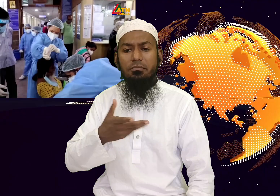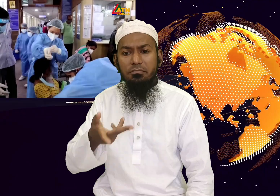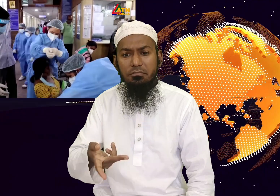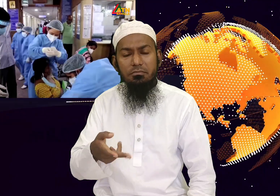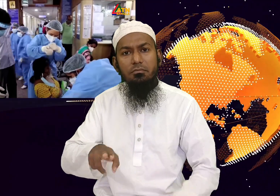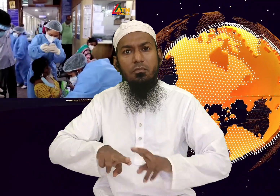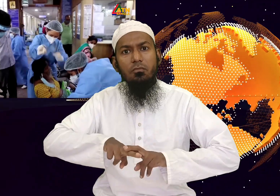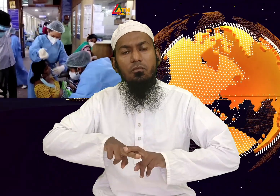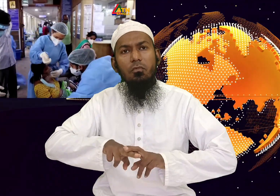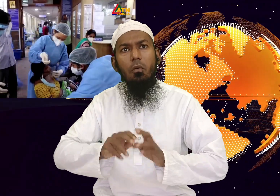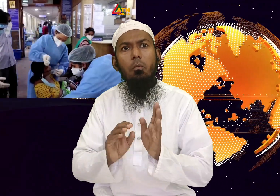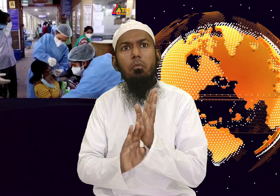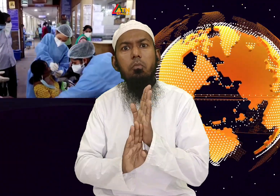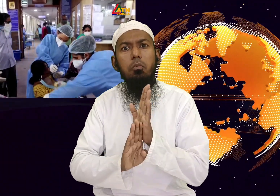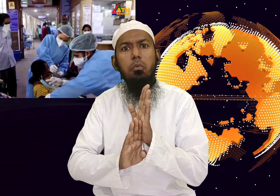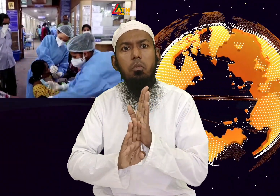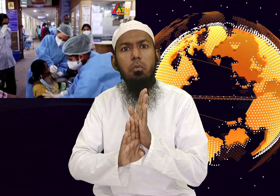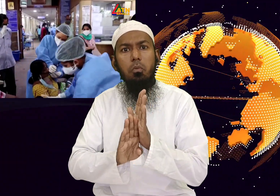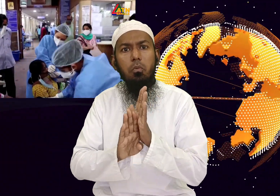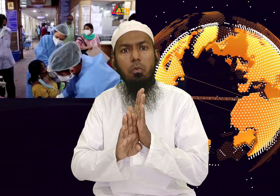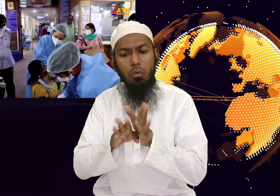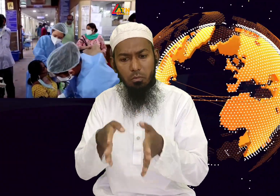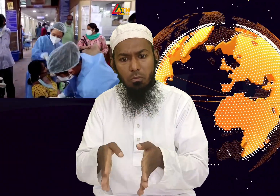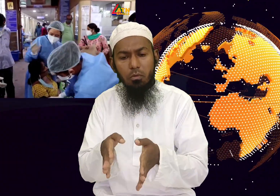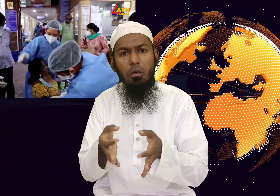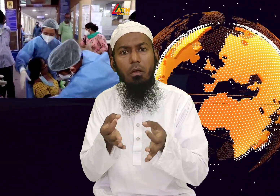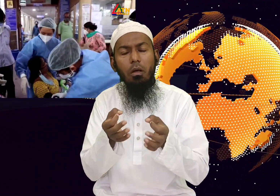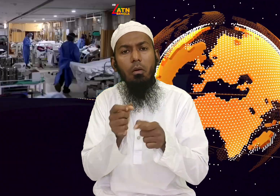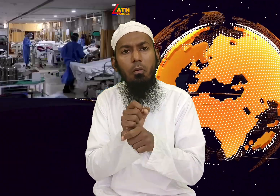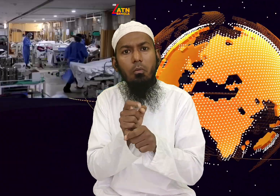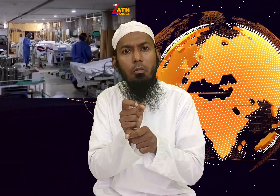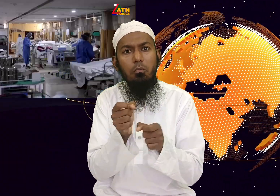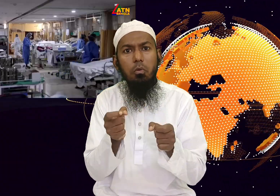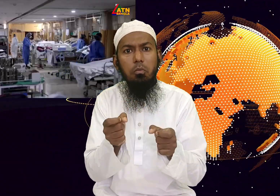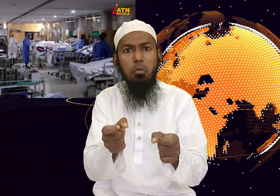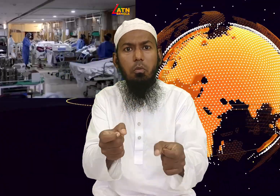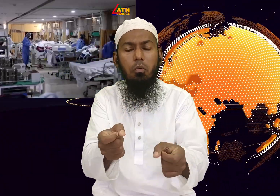করে বাড়ছে সংক্রমণ ও মৃত্যুর খবর।